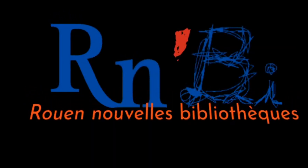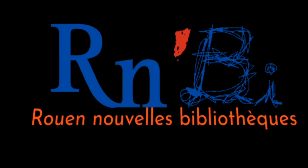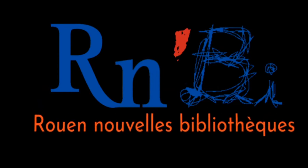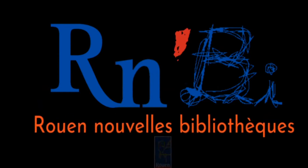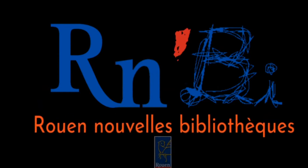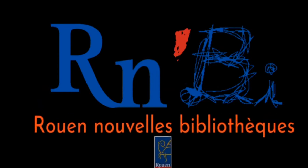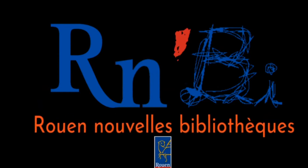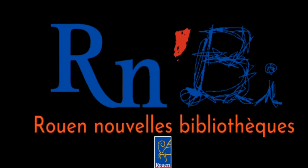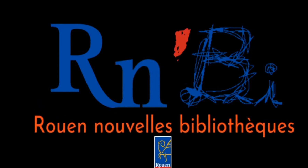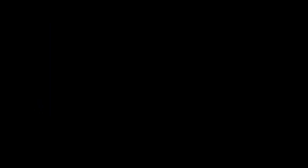Musique